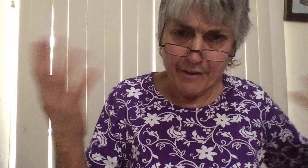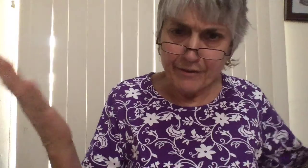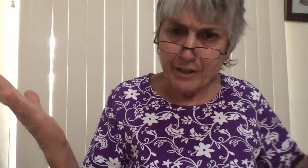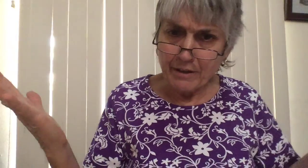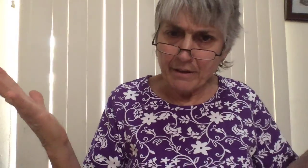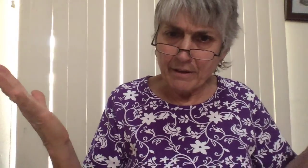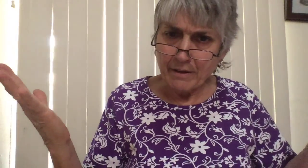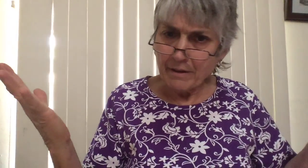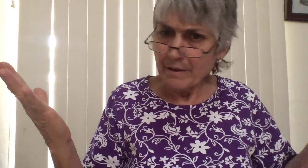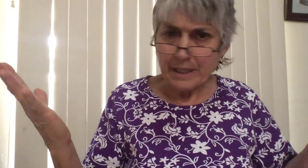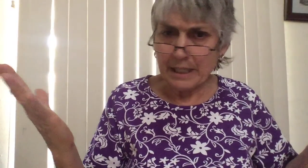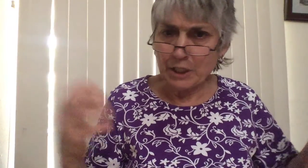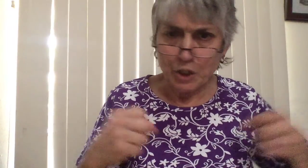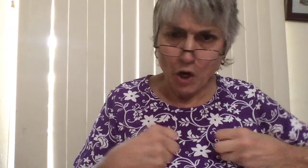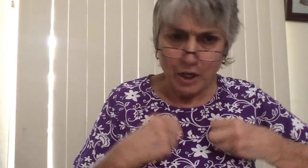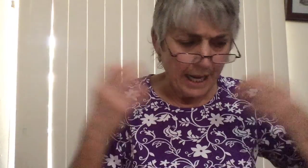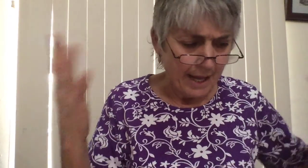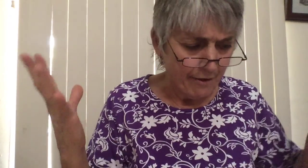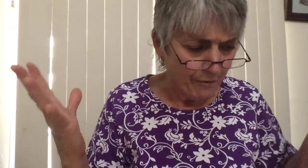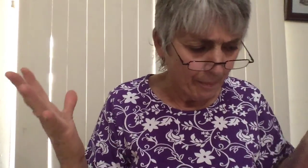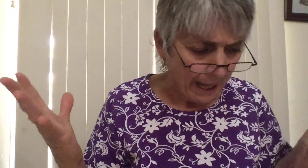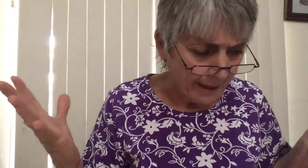Enlève. Il n'enlève pas.